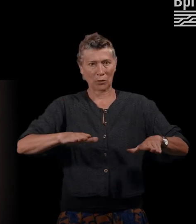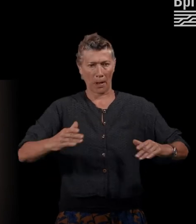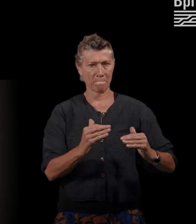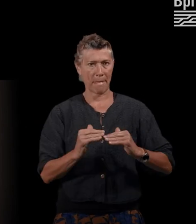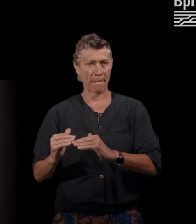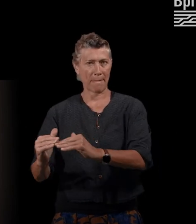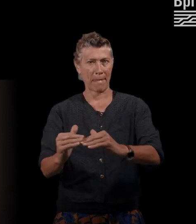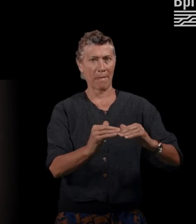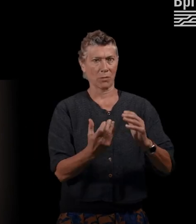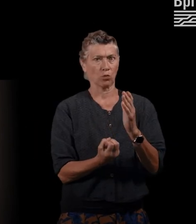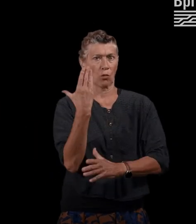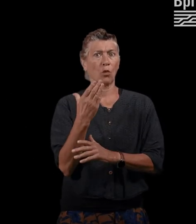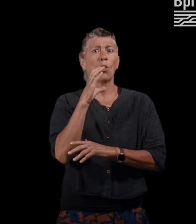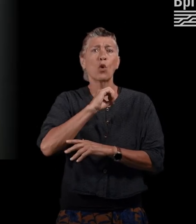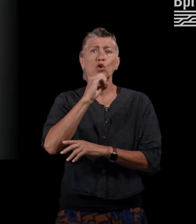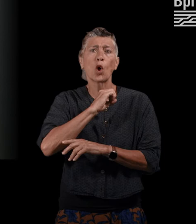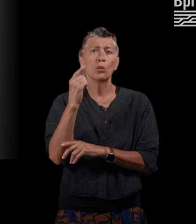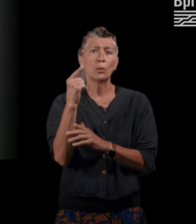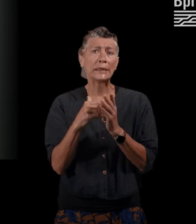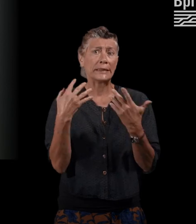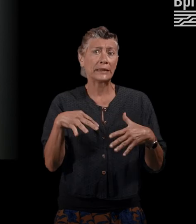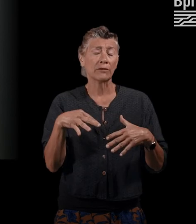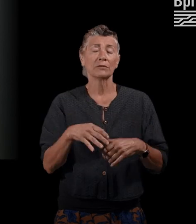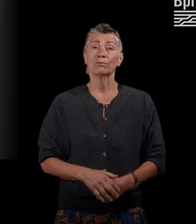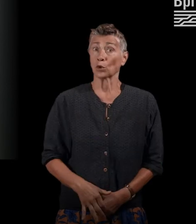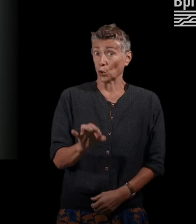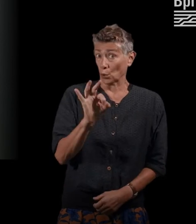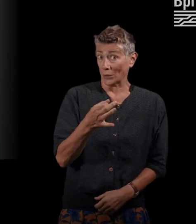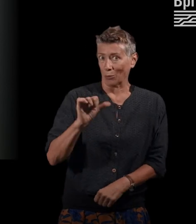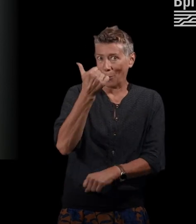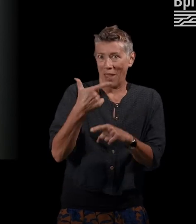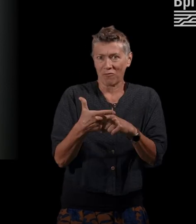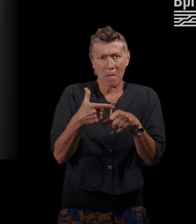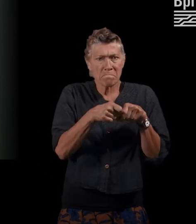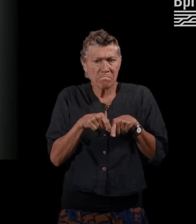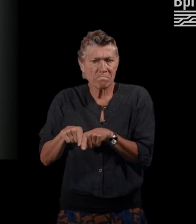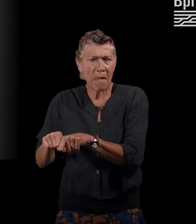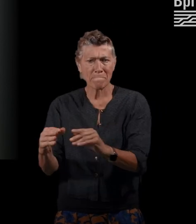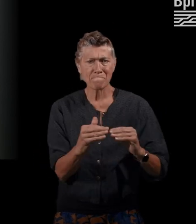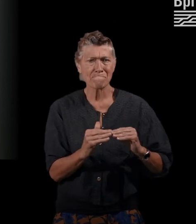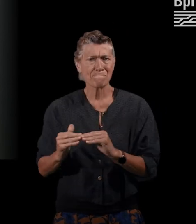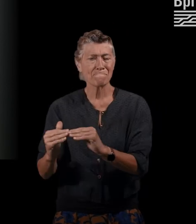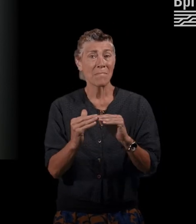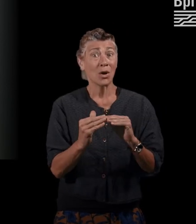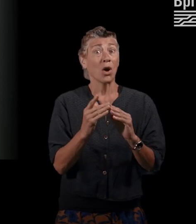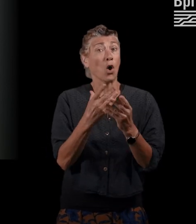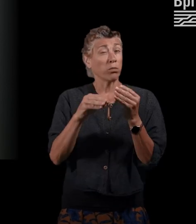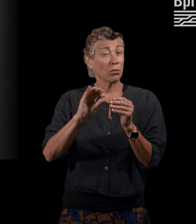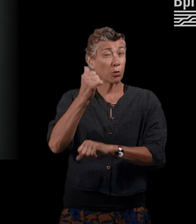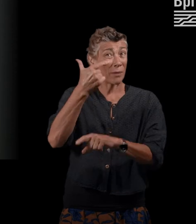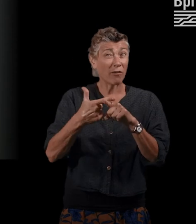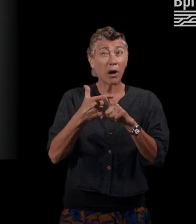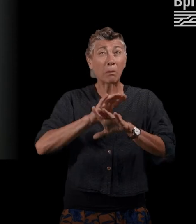d'octobre 2019. Oui, pour la première fois horizontale et pour la première fois aussi dans toutes les régions du